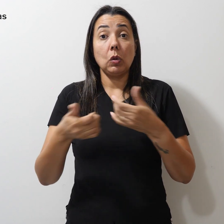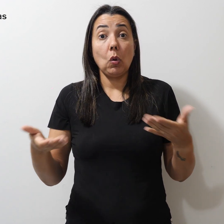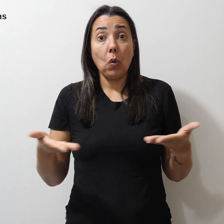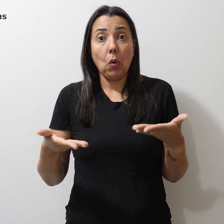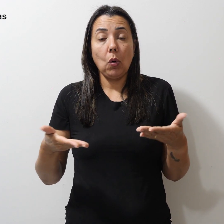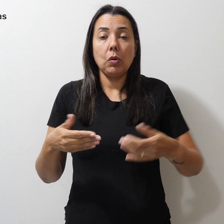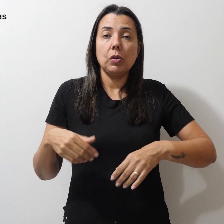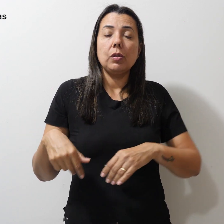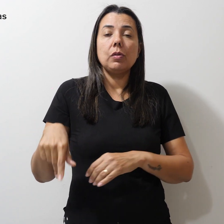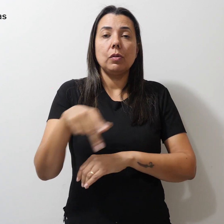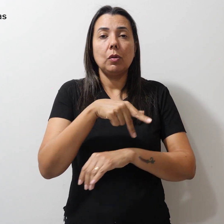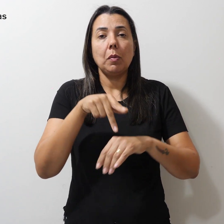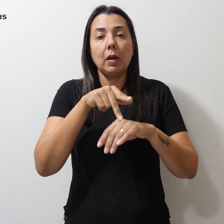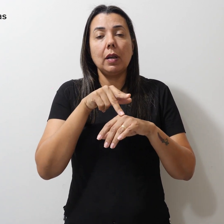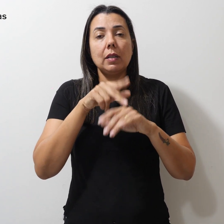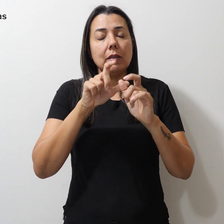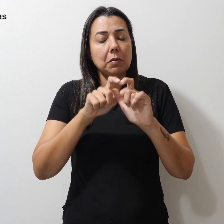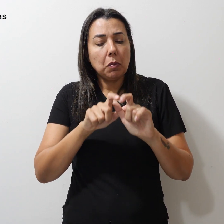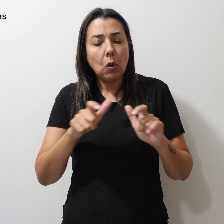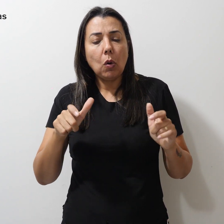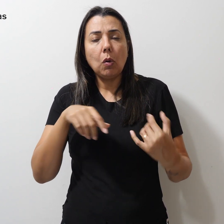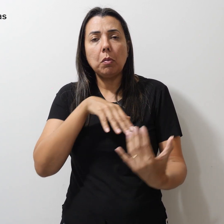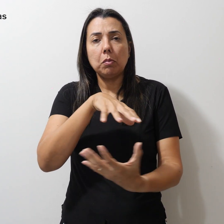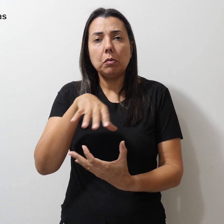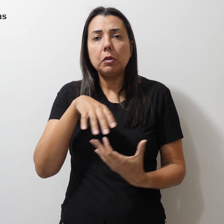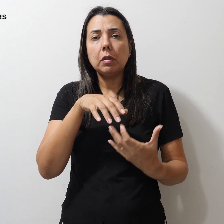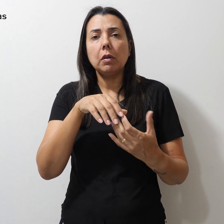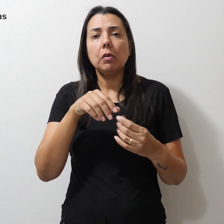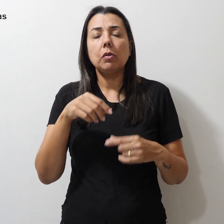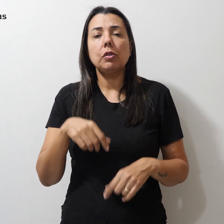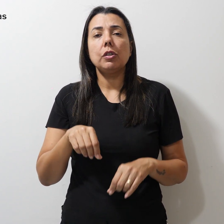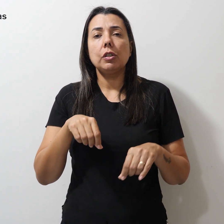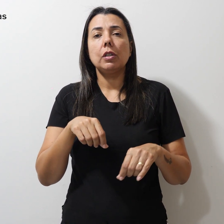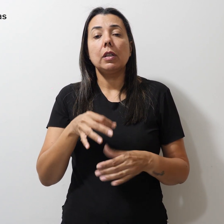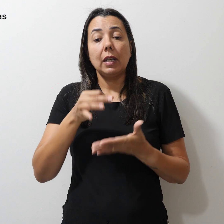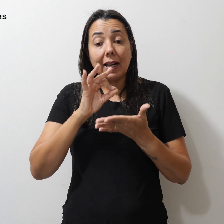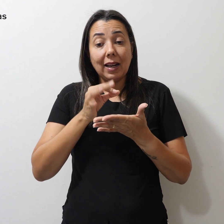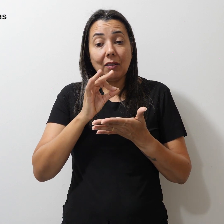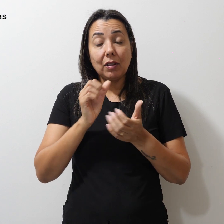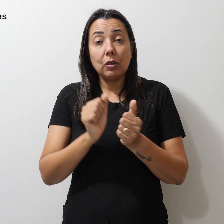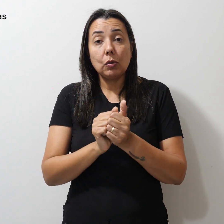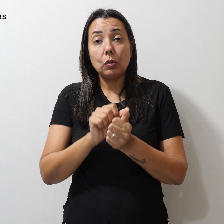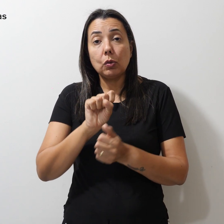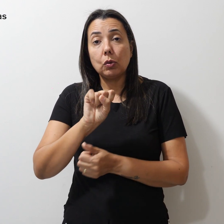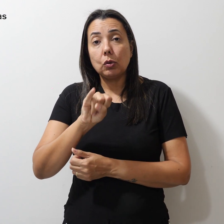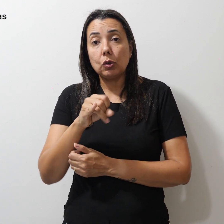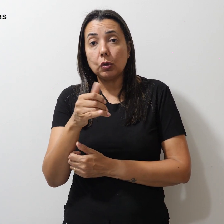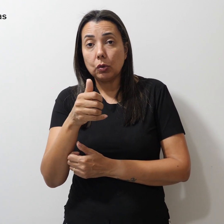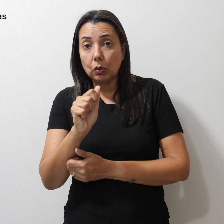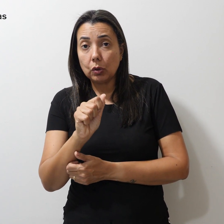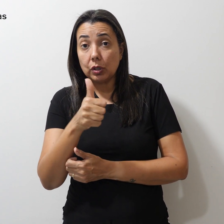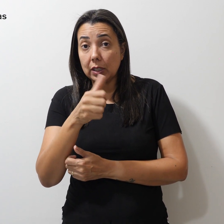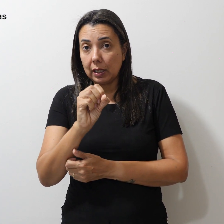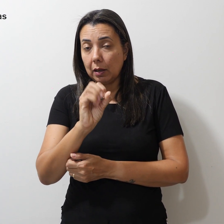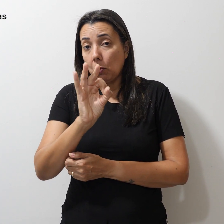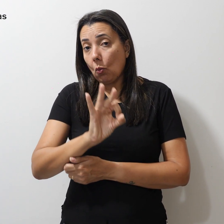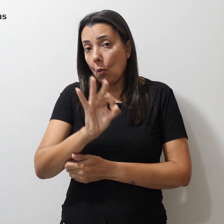é o maior produtor mundial de café e soja. Cerca de 10% da população